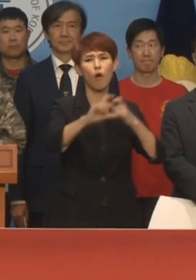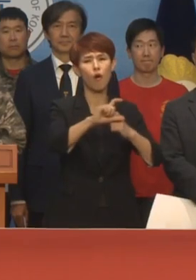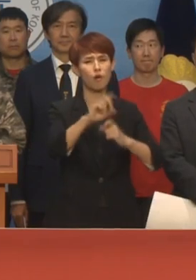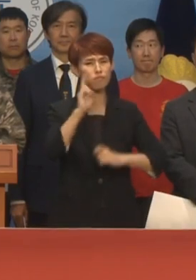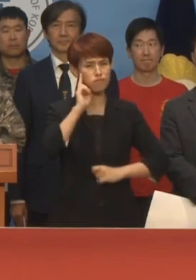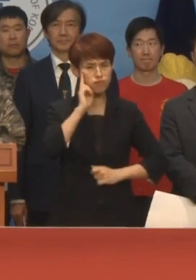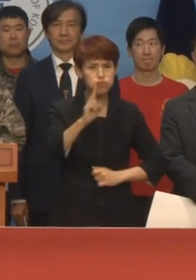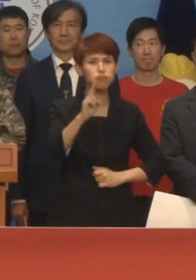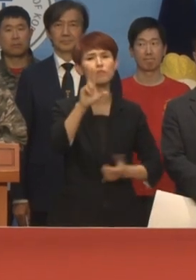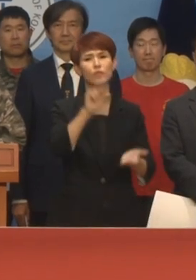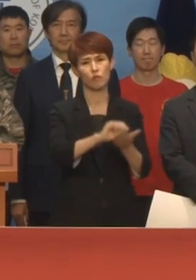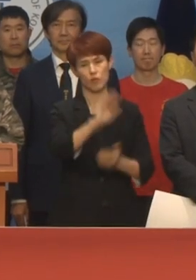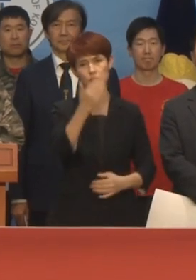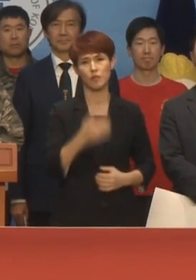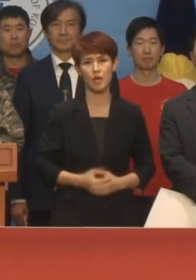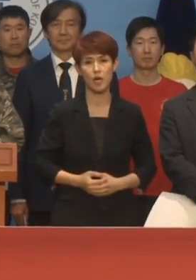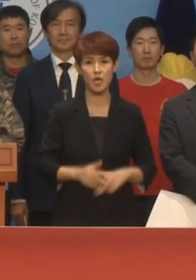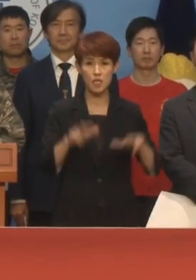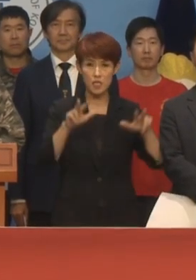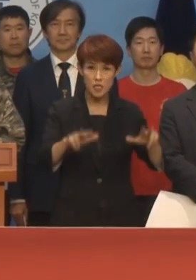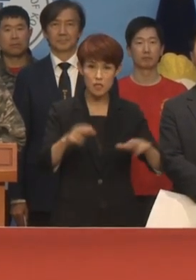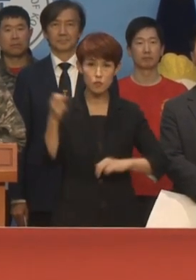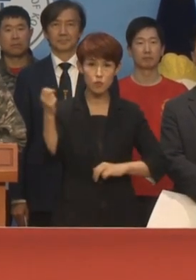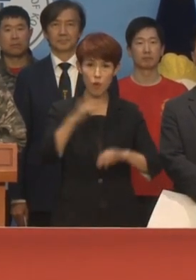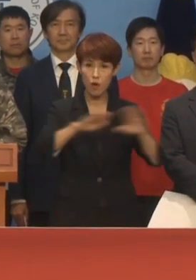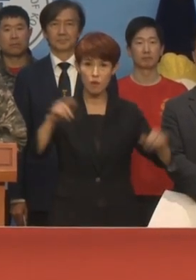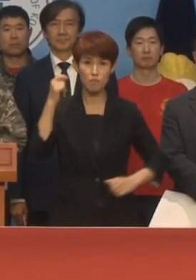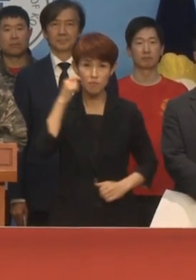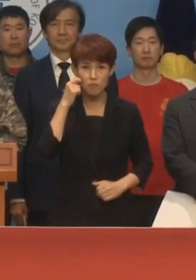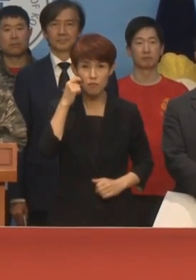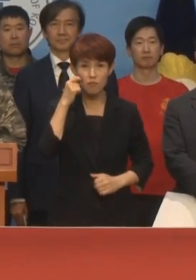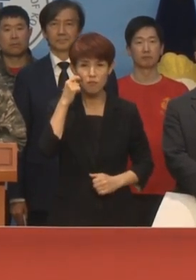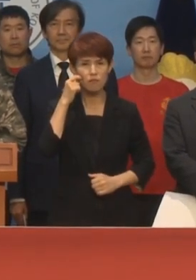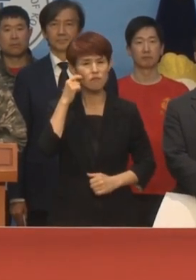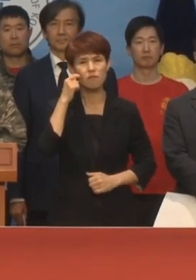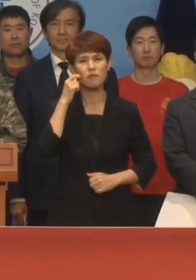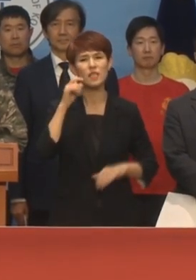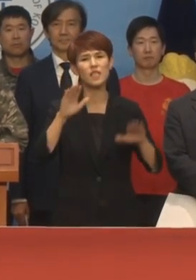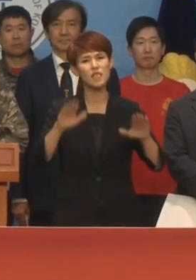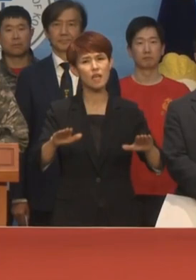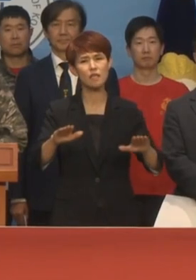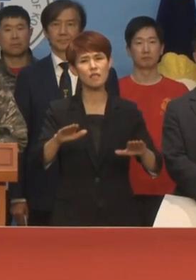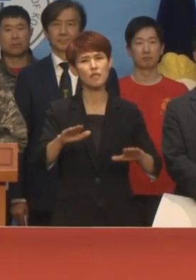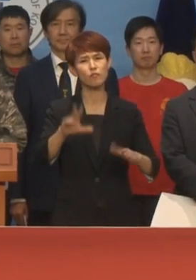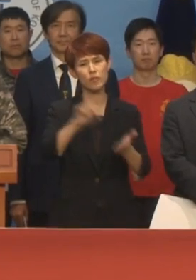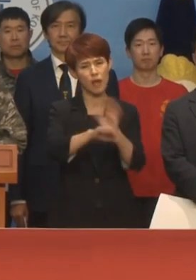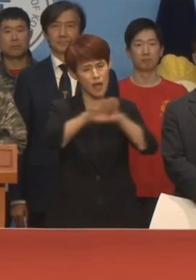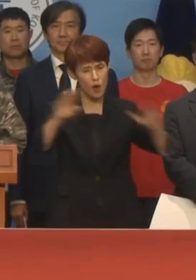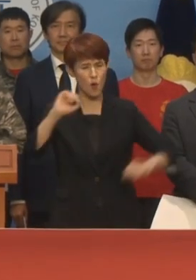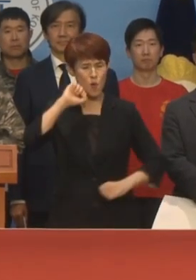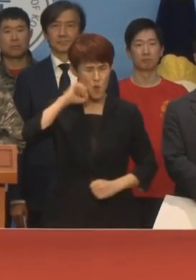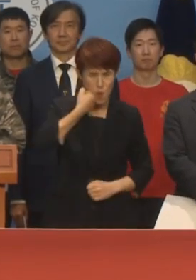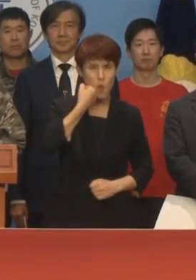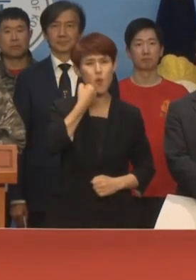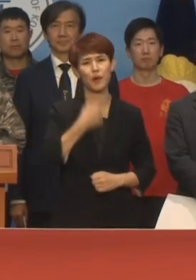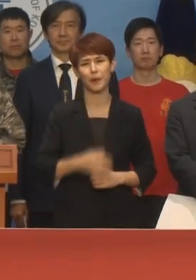못합니다. 지금 또 놓치면 이제는 한강 철교로도 막지 못합니다.